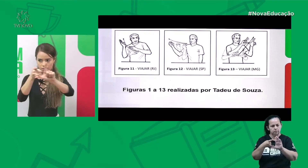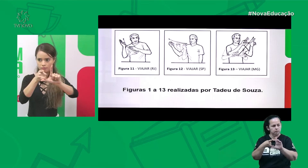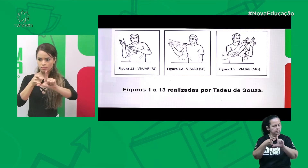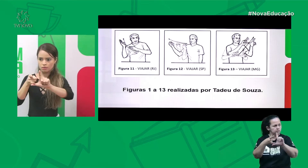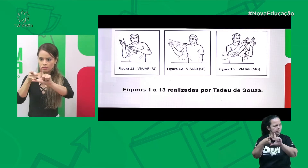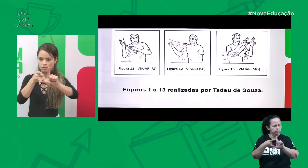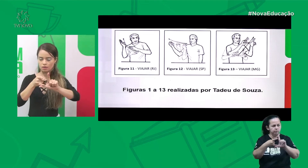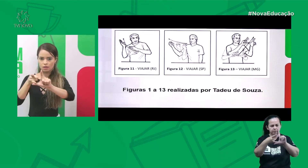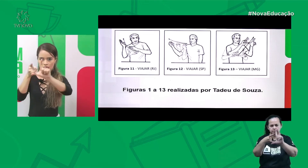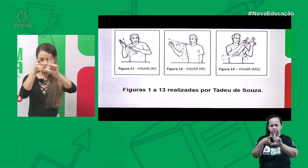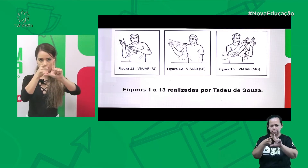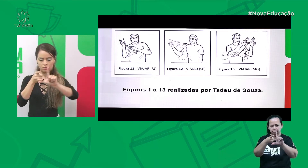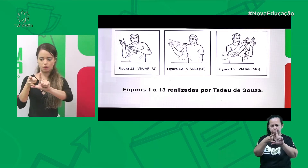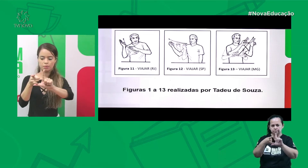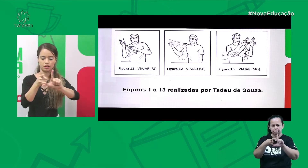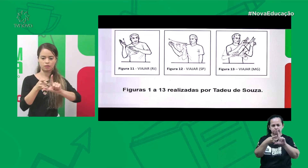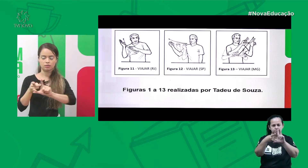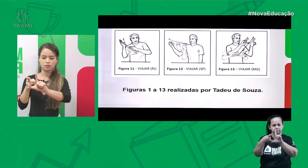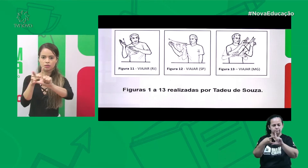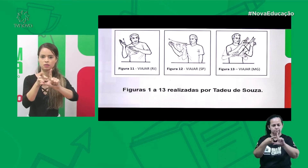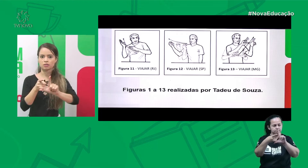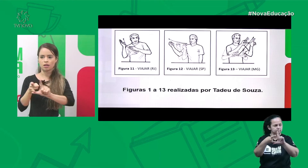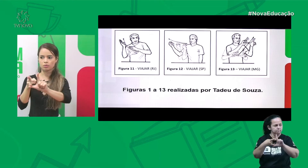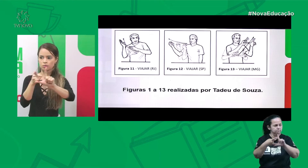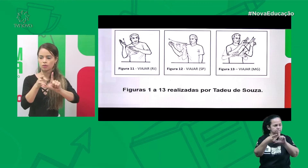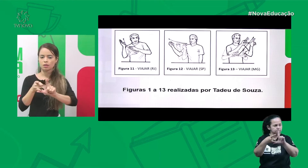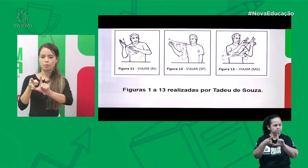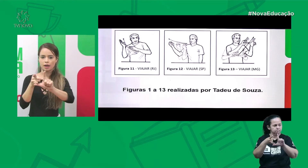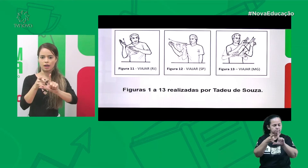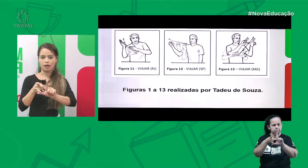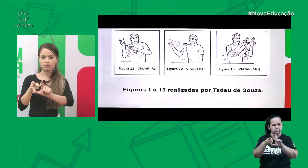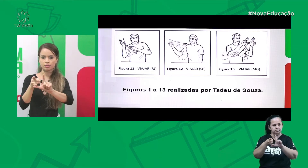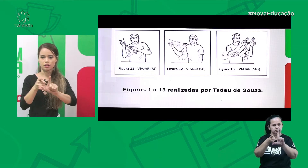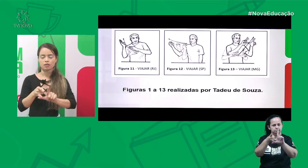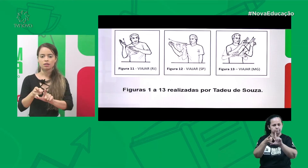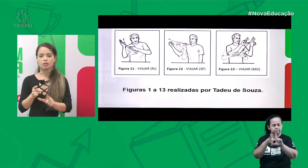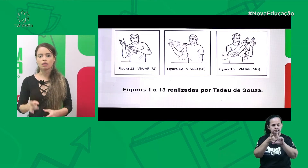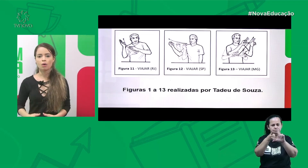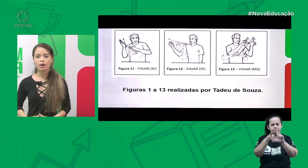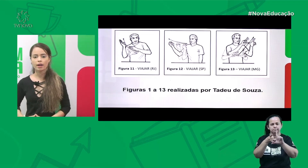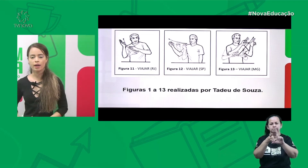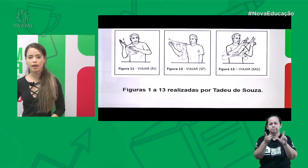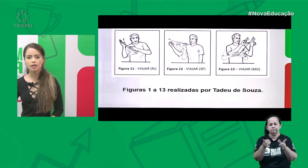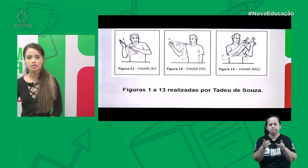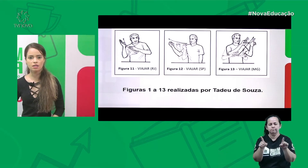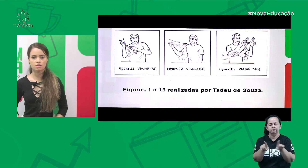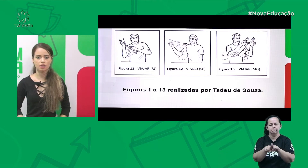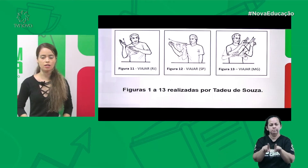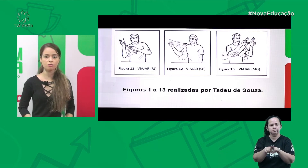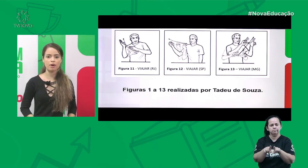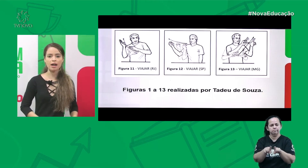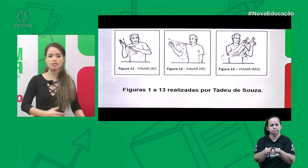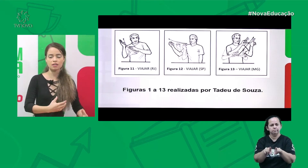também. Esse daqui também, certo? Para a live. Então, eles